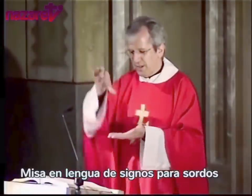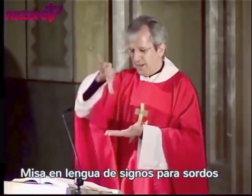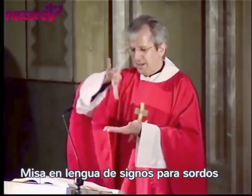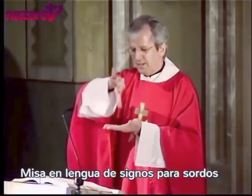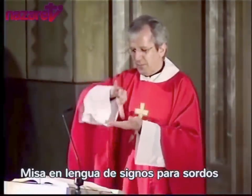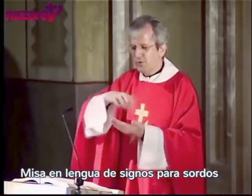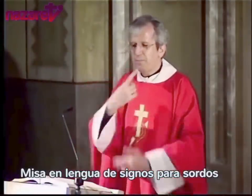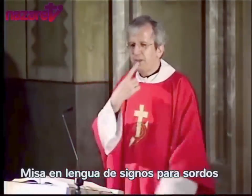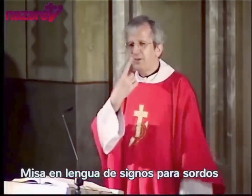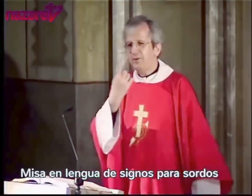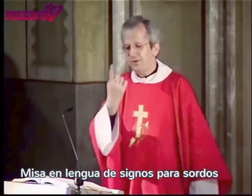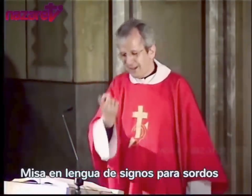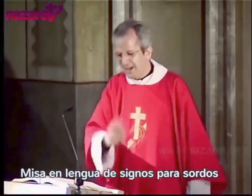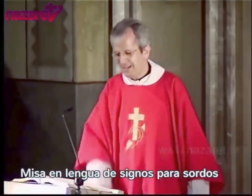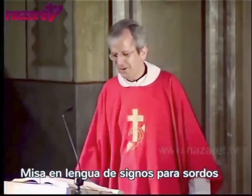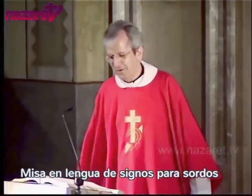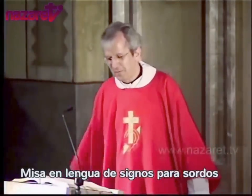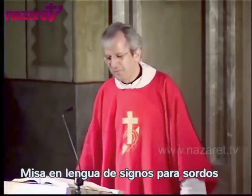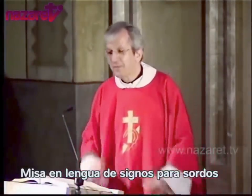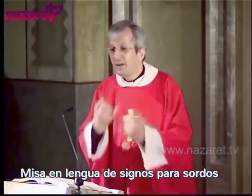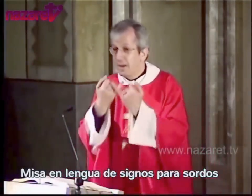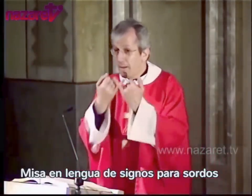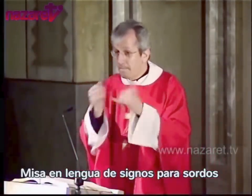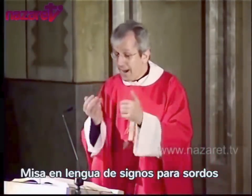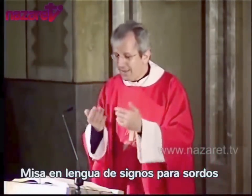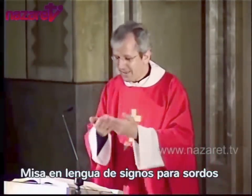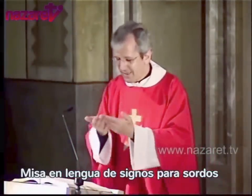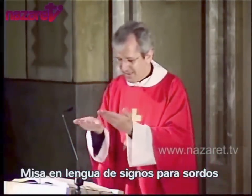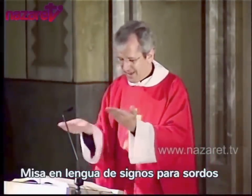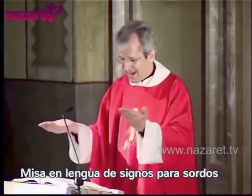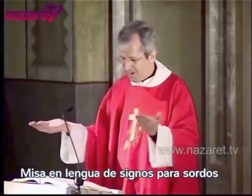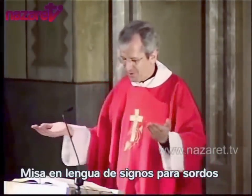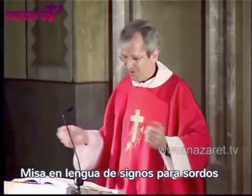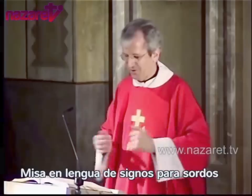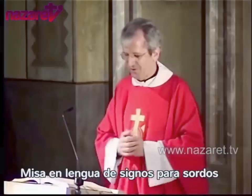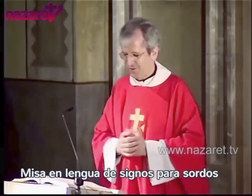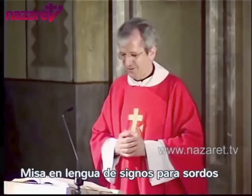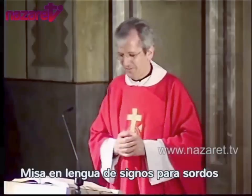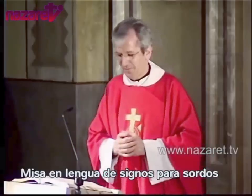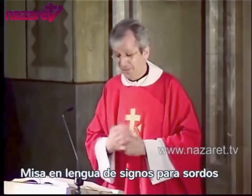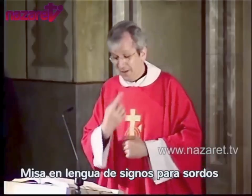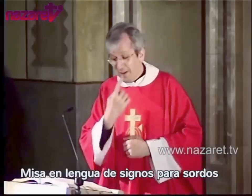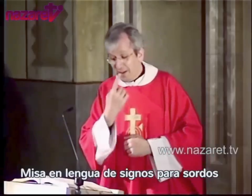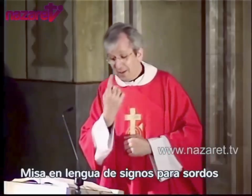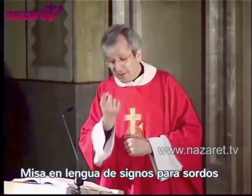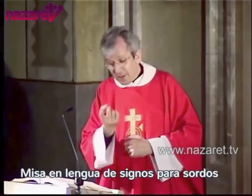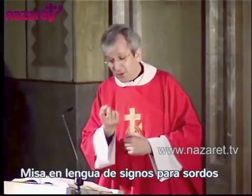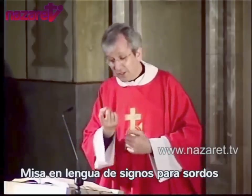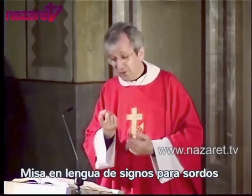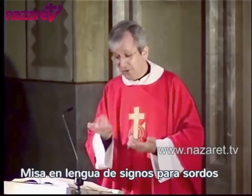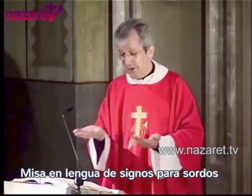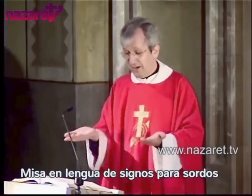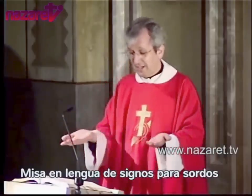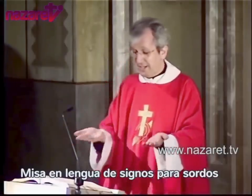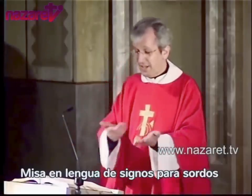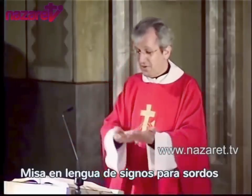Jesús, se puso en medio y les dijo: «Paz a vosotros». Y diciendo